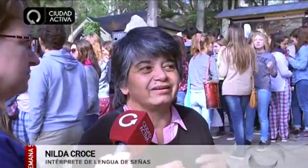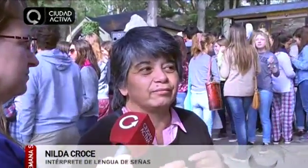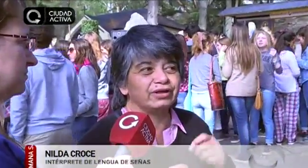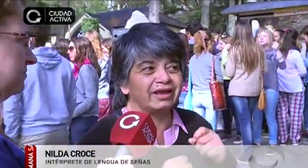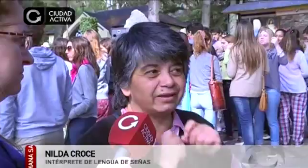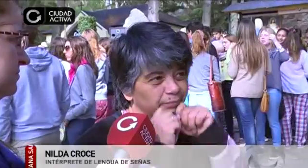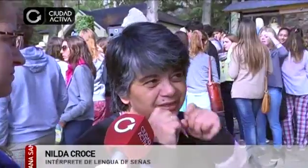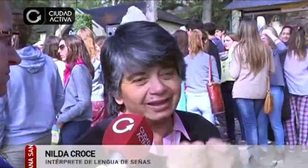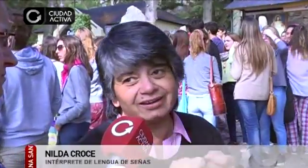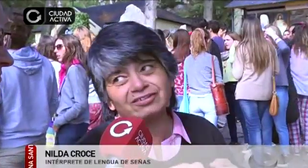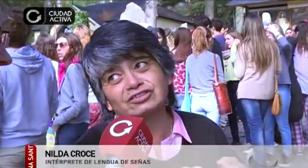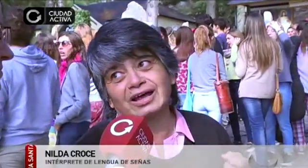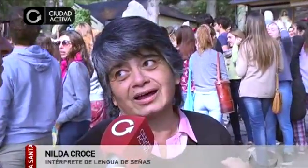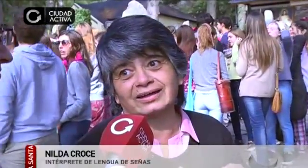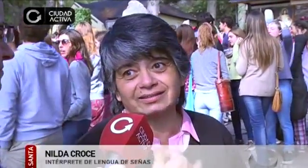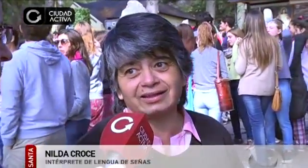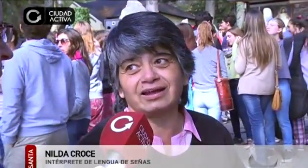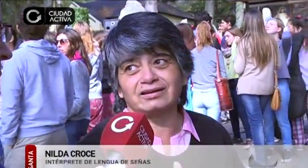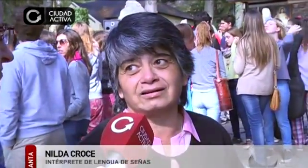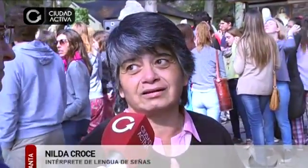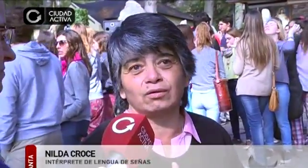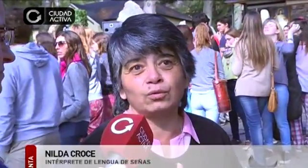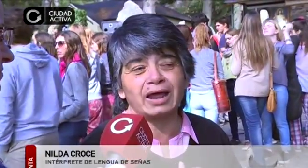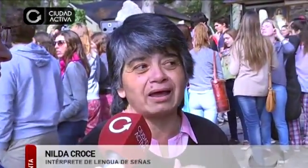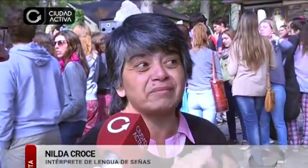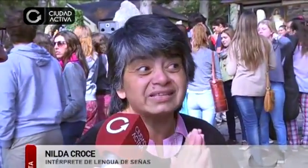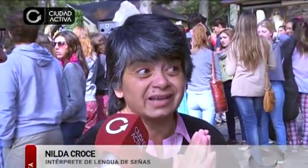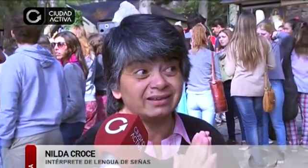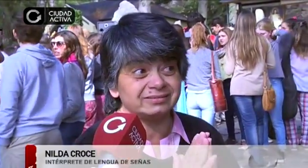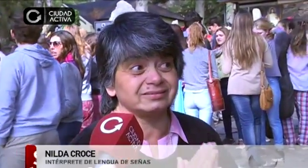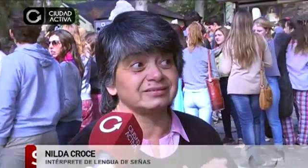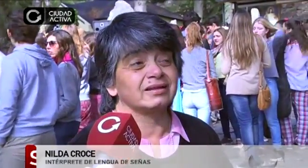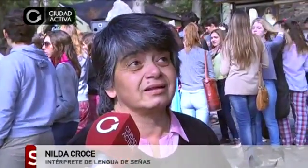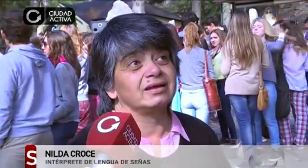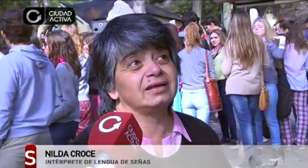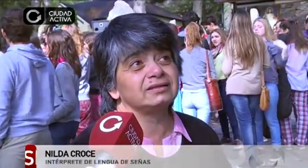pensé, voy a invitarlos a que tengan una misa